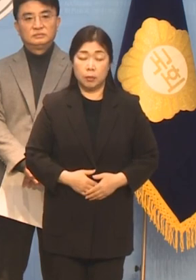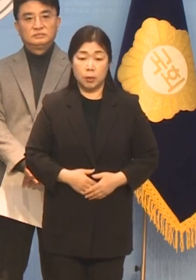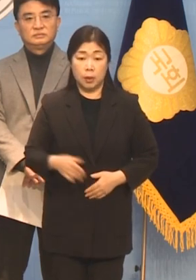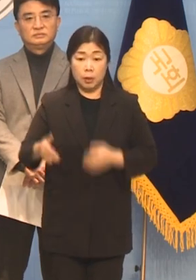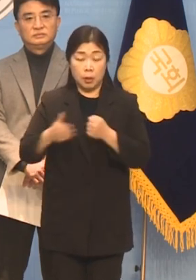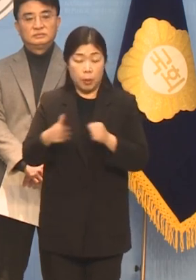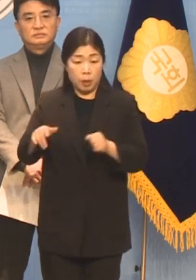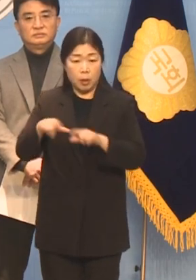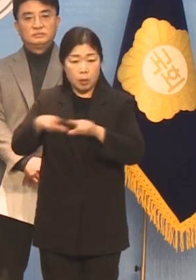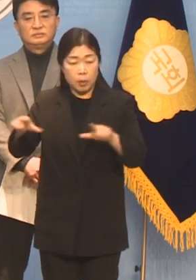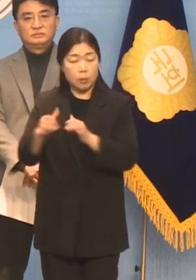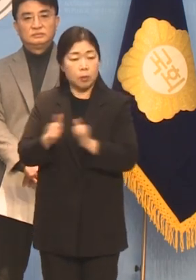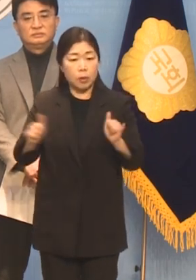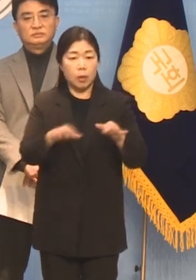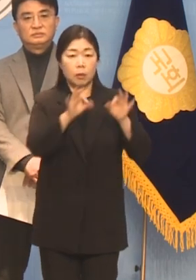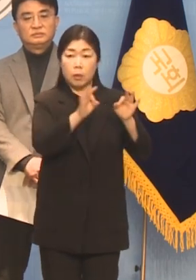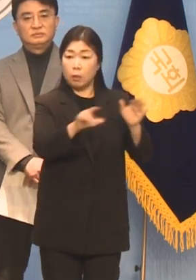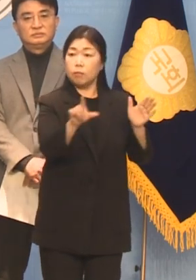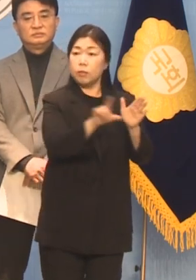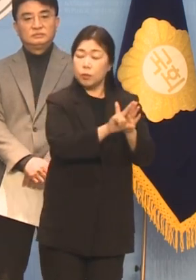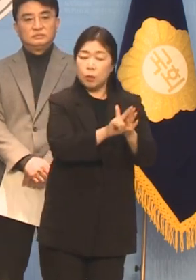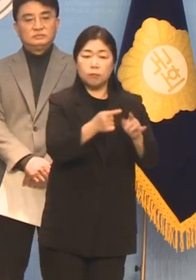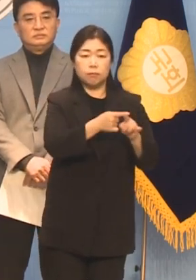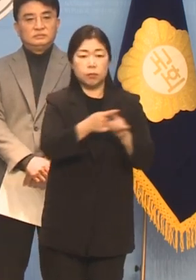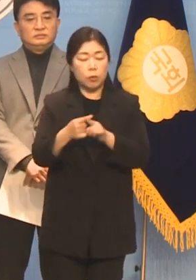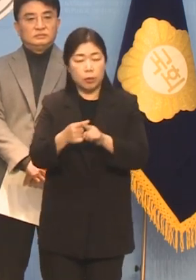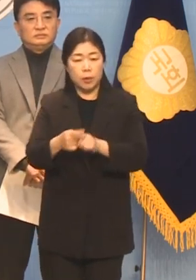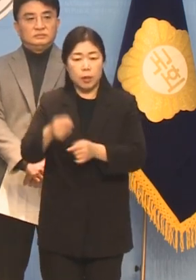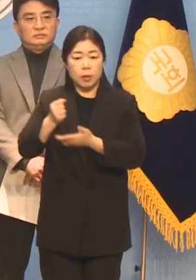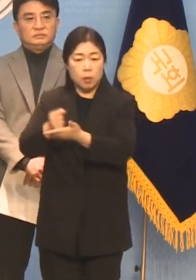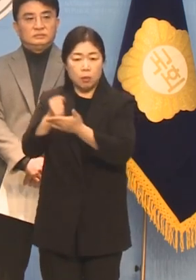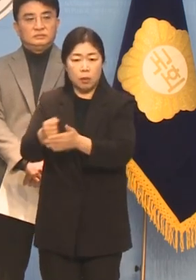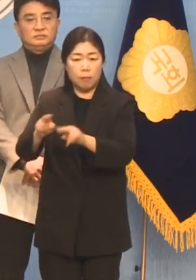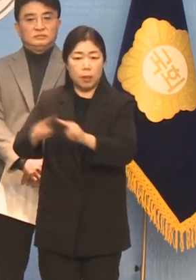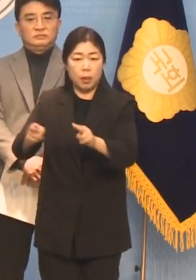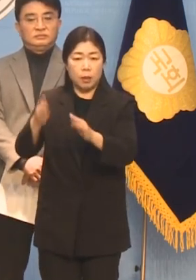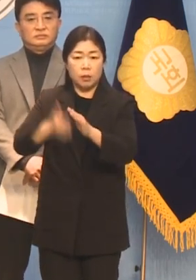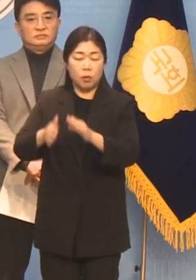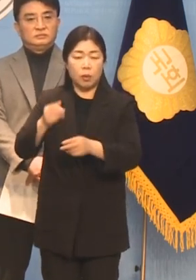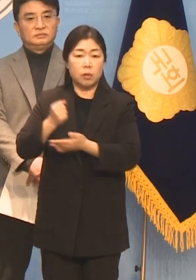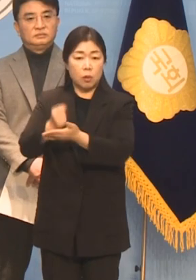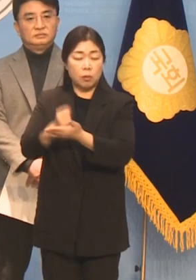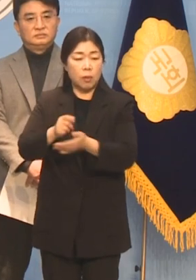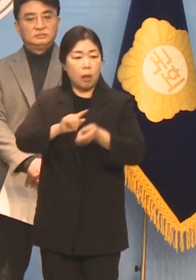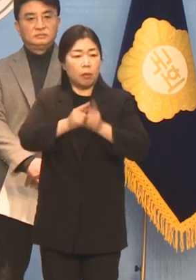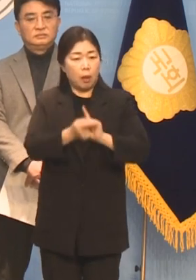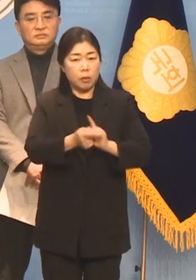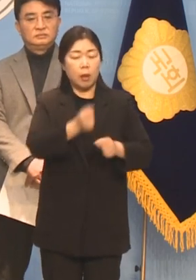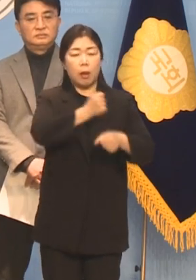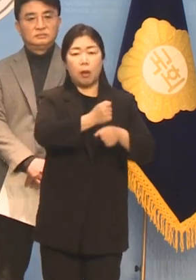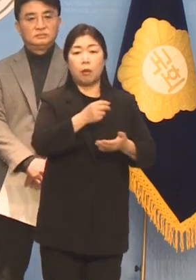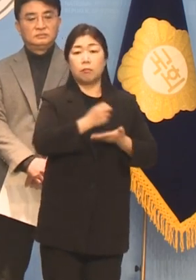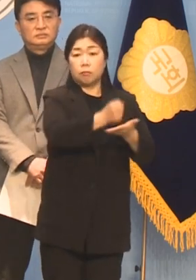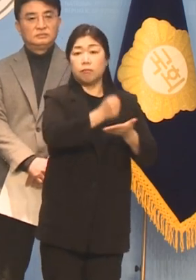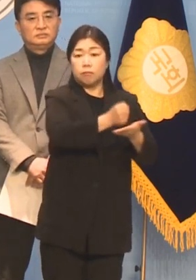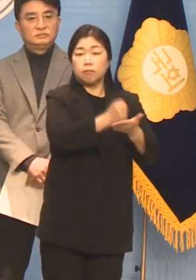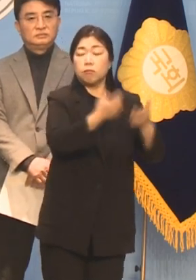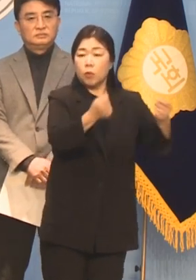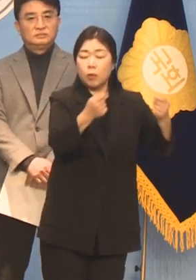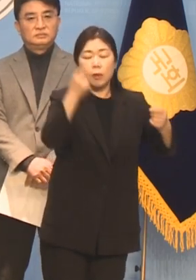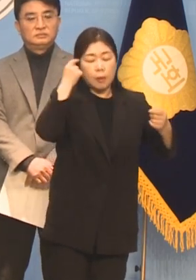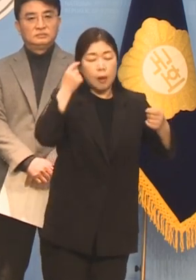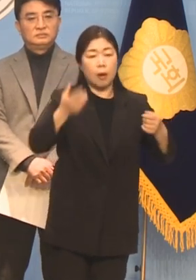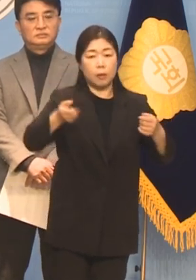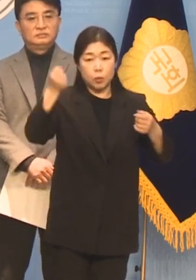피해자들은 경로 의존성에 따라서 예적금을 깨서 정기적금이 대체 상품이라 그런 수준으로